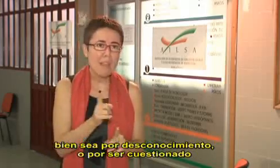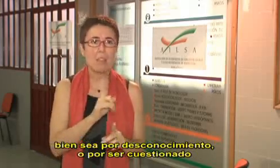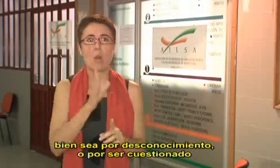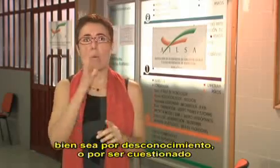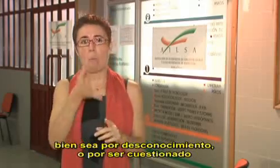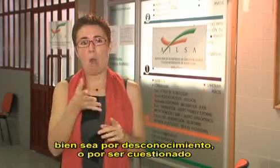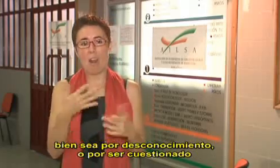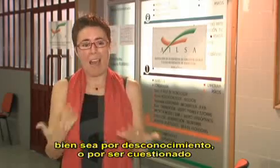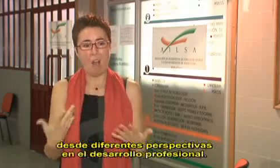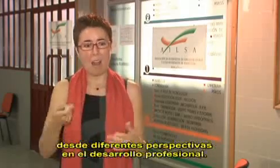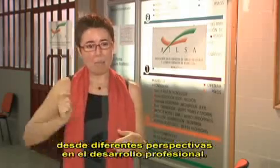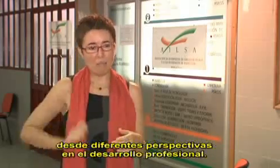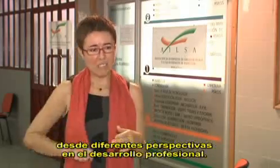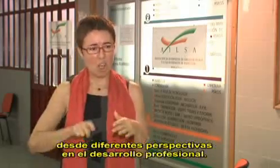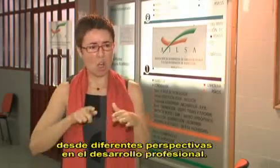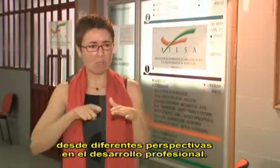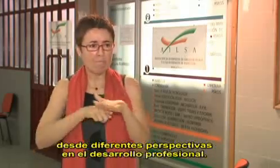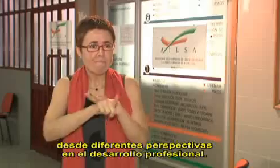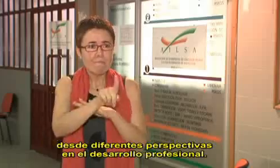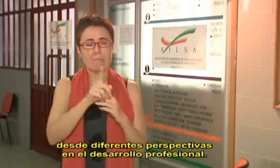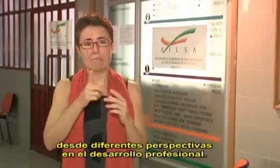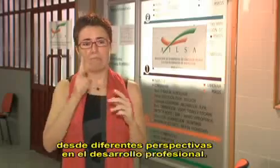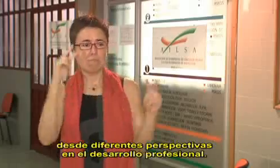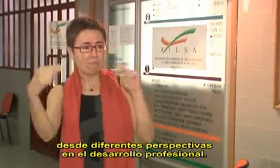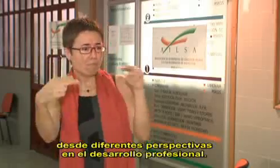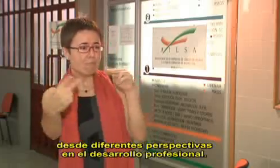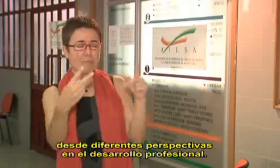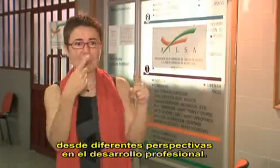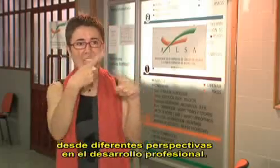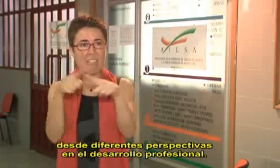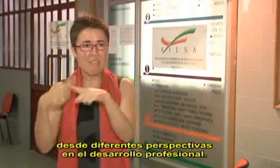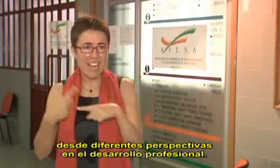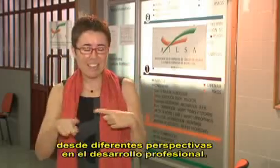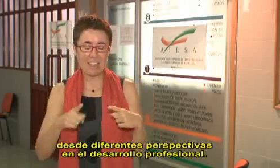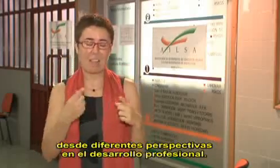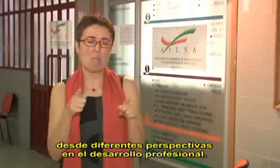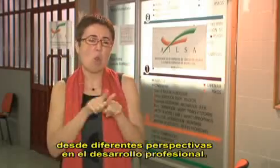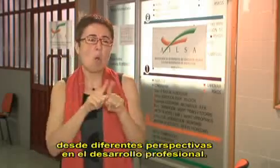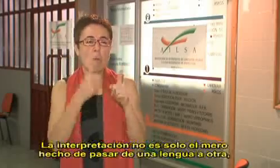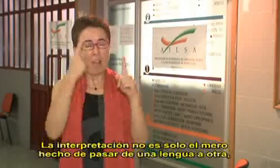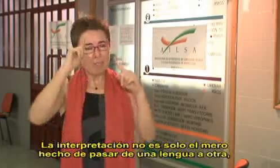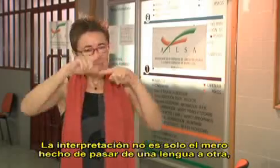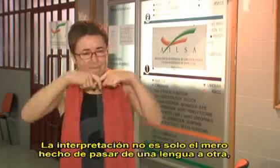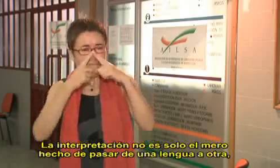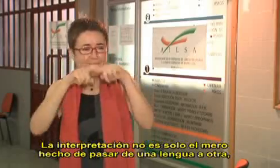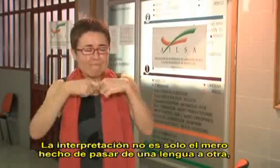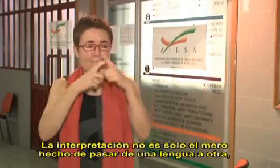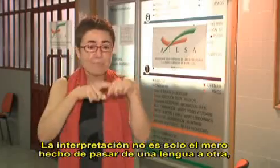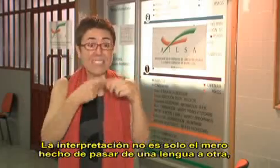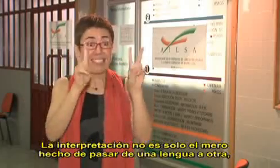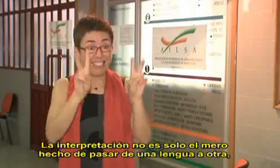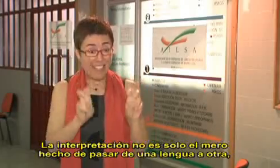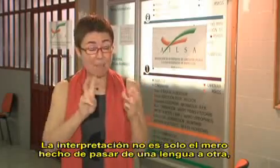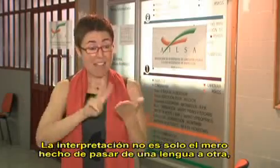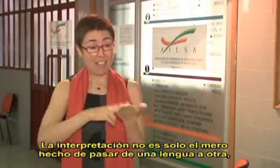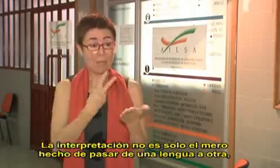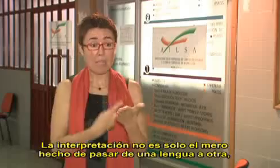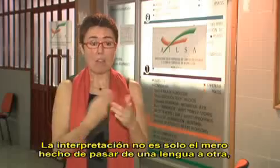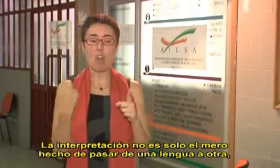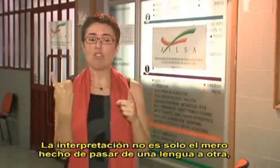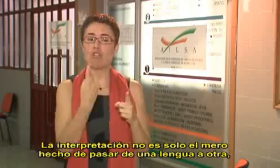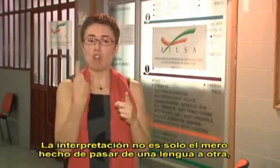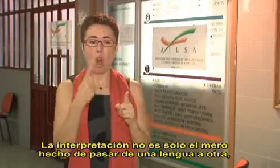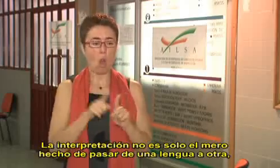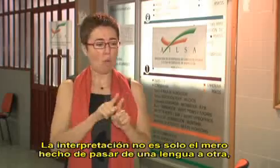o por ser cuestionado desde diferentes perspectivas en el desarrollo profesional. La interpretación no es sólo el mero hecho de